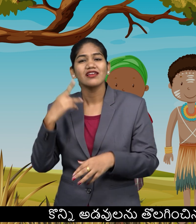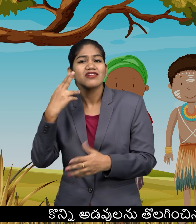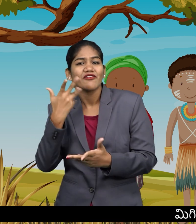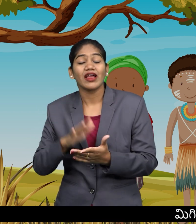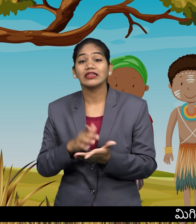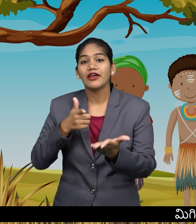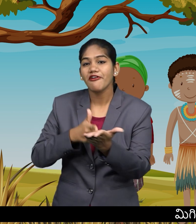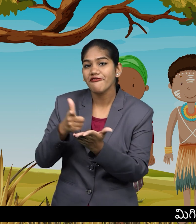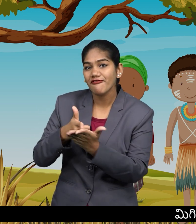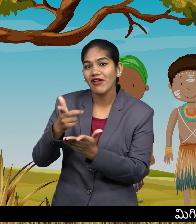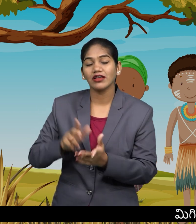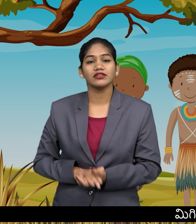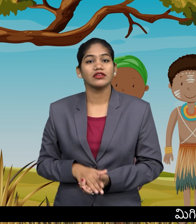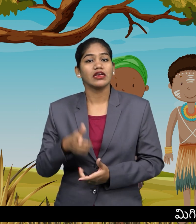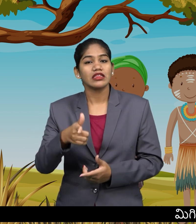ప్రాంతాలు మిగిలి ఉన్నాయి.